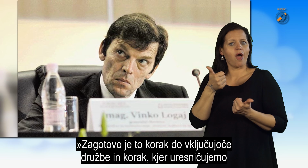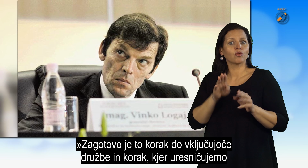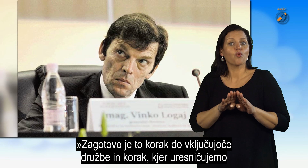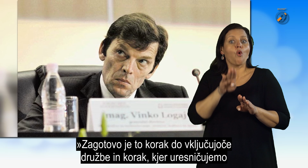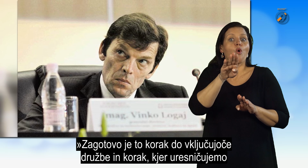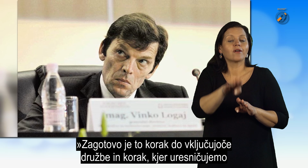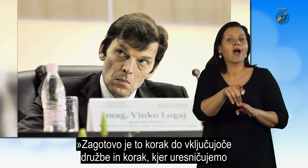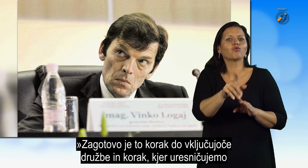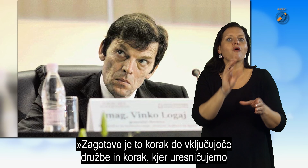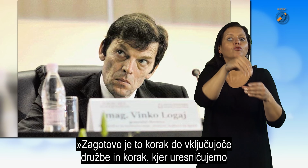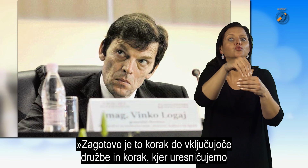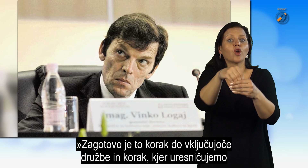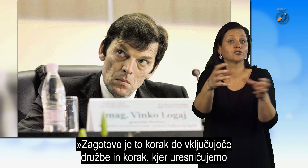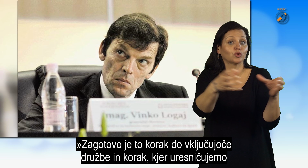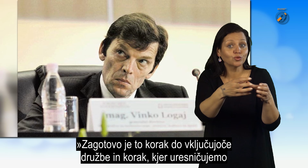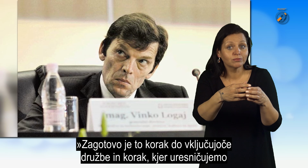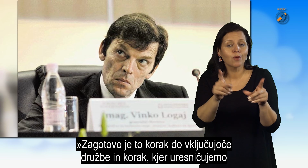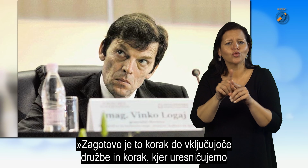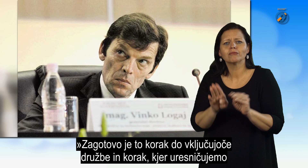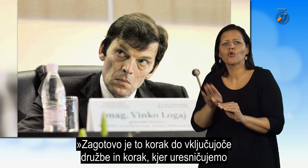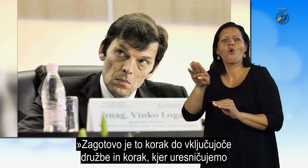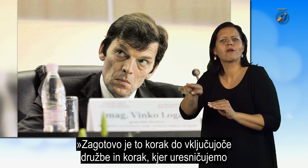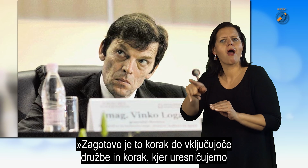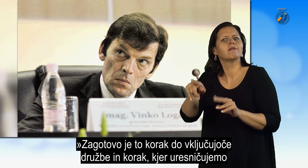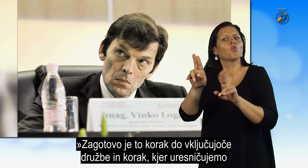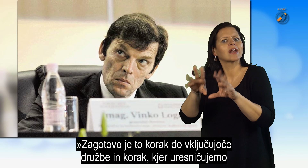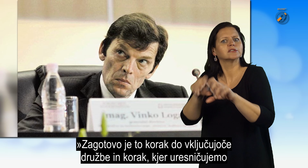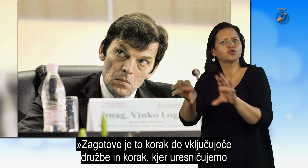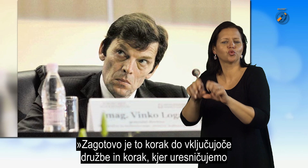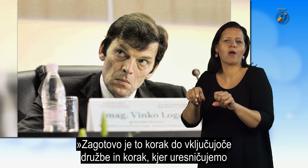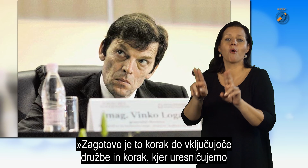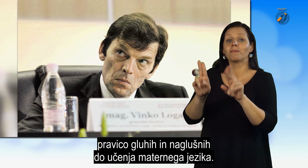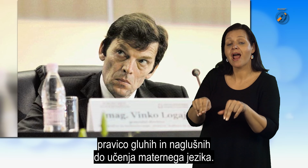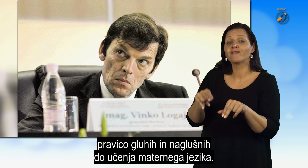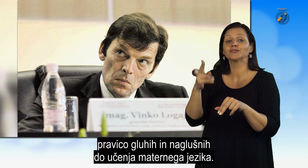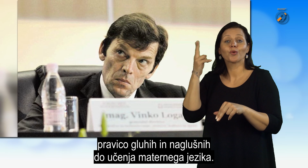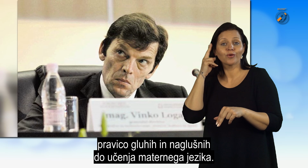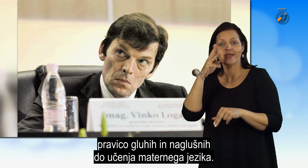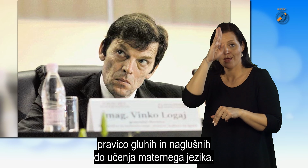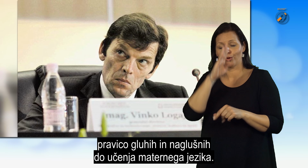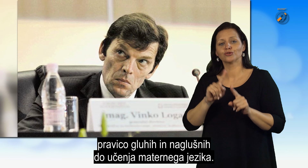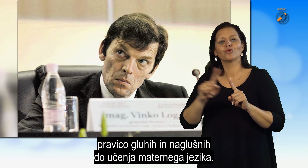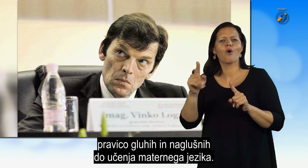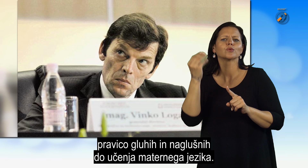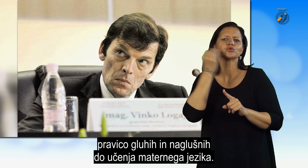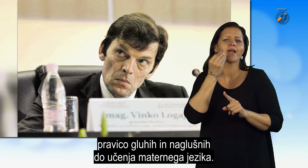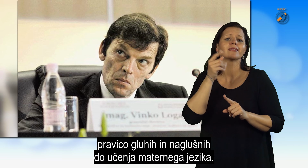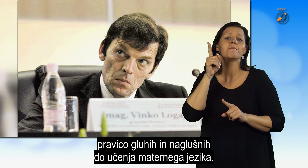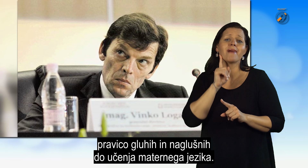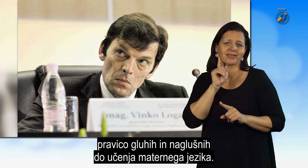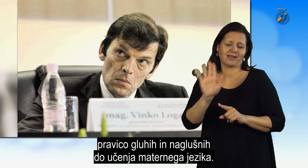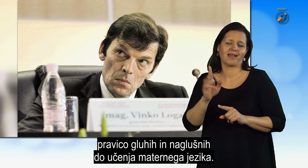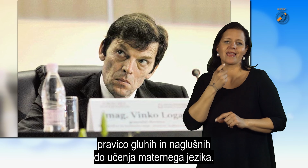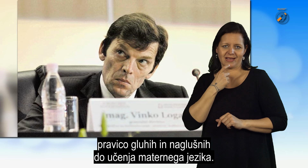zagotovo je to korak do vključujoče družbe in korak, kjer uresničujemo pravico gluhih in naglušnih do učenja